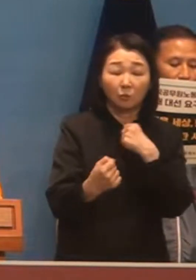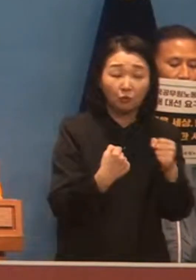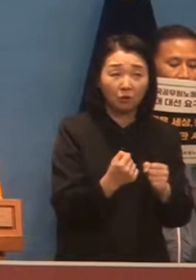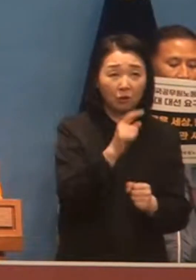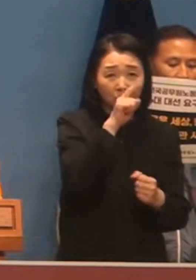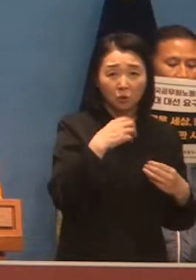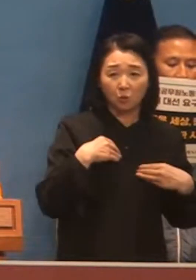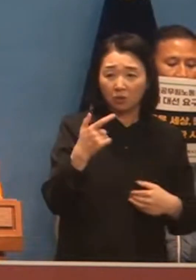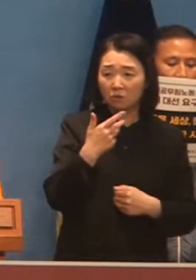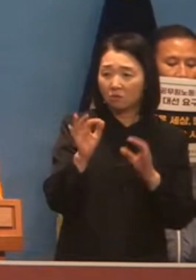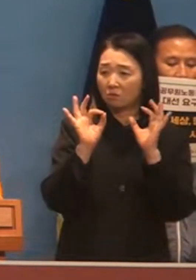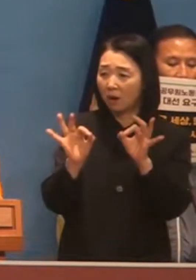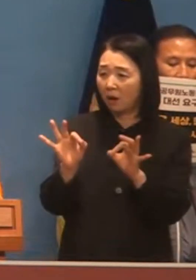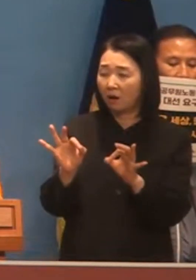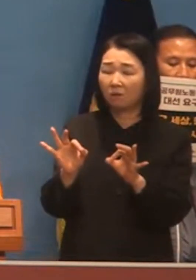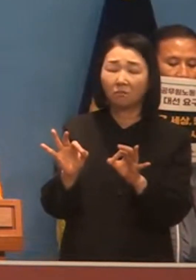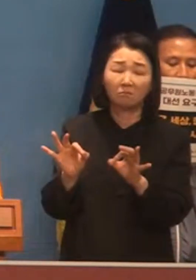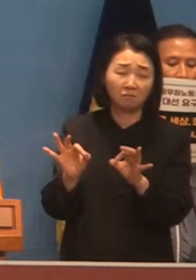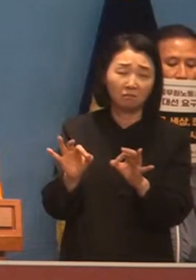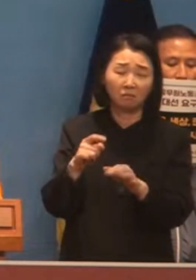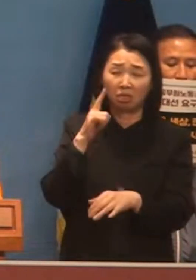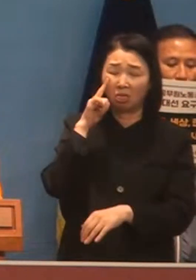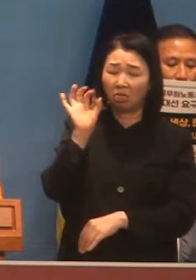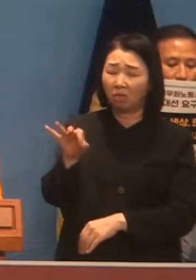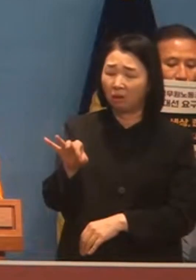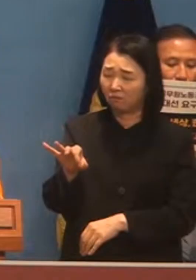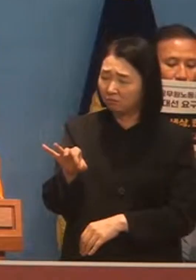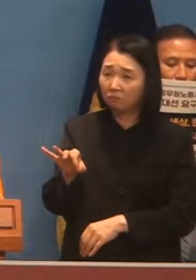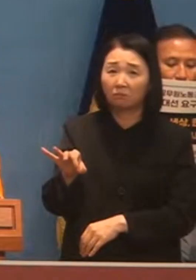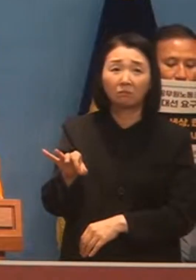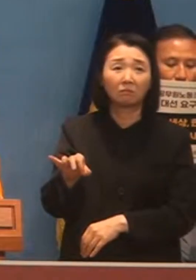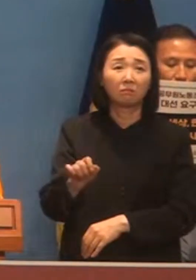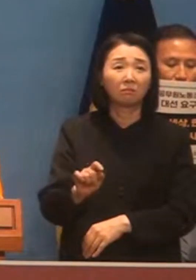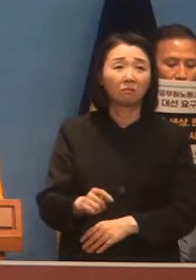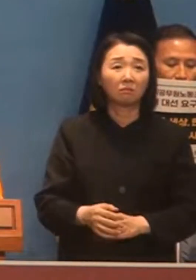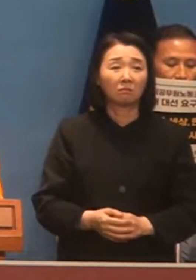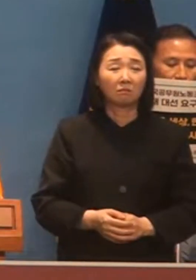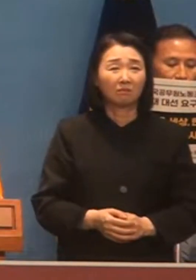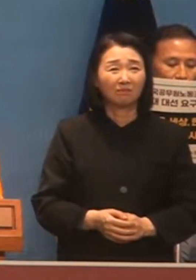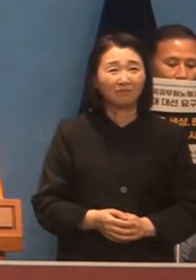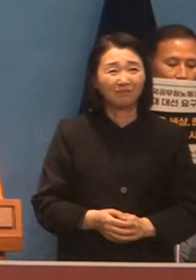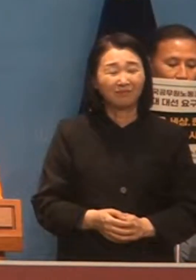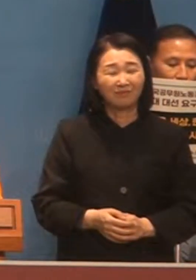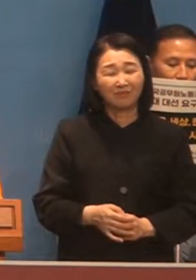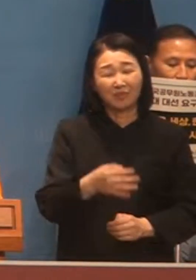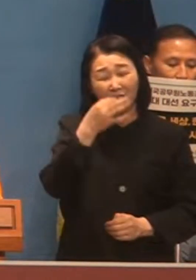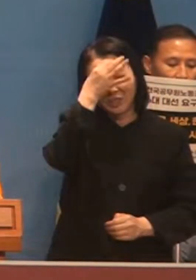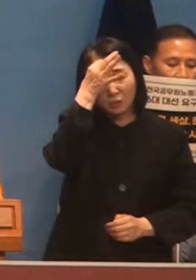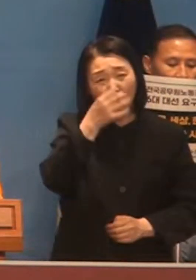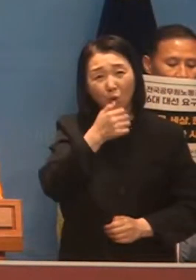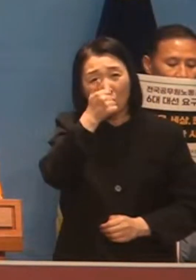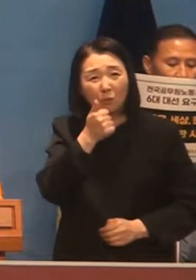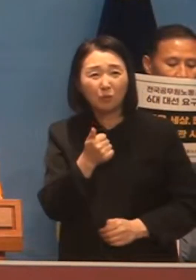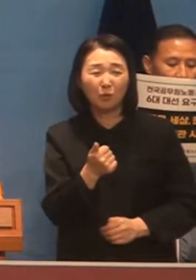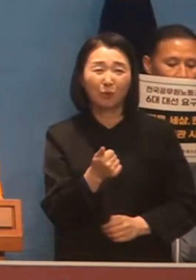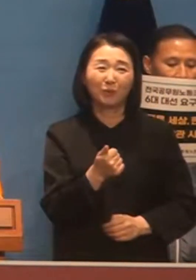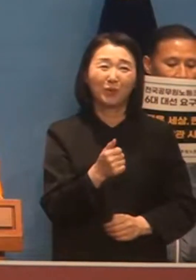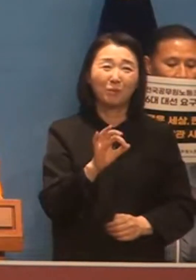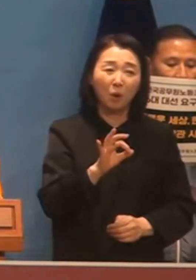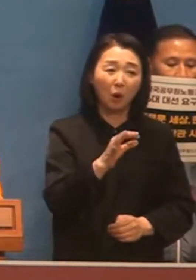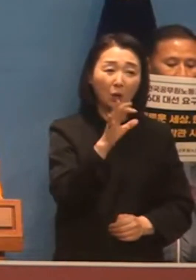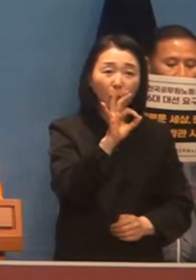소방을 바라보는 시선은 여전히 차갑고 냉정하다. 재주는 곰이 부리고 돈은 대놈이 가져간다는